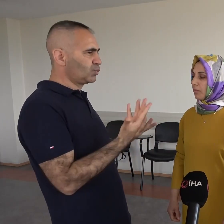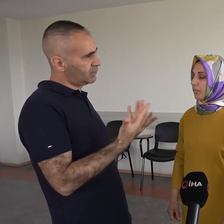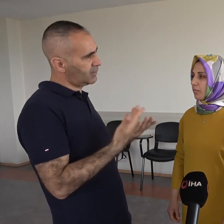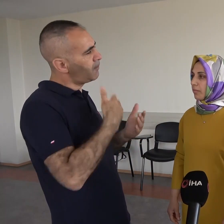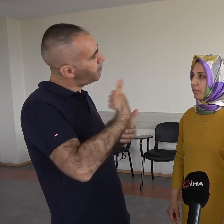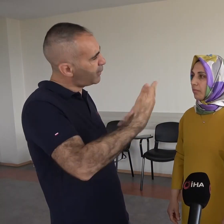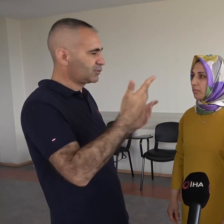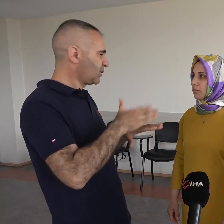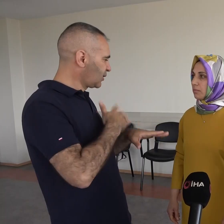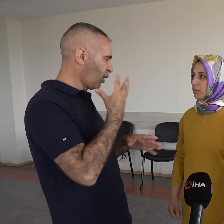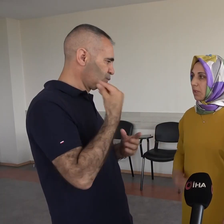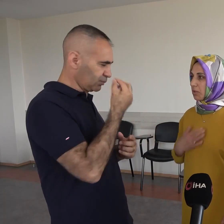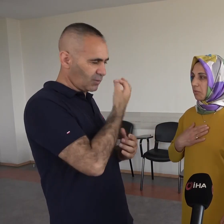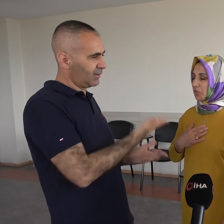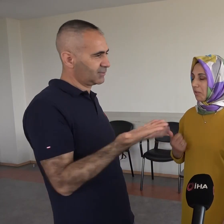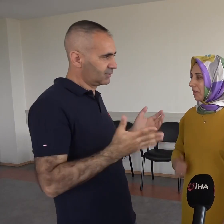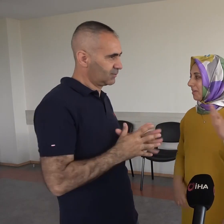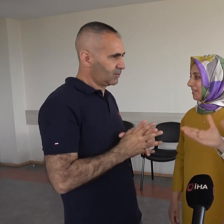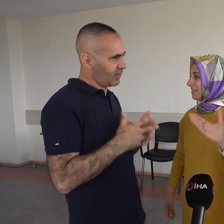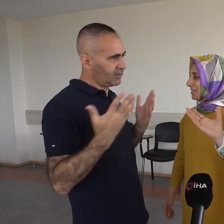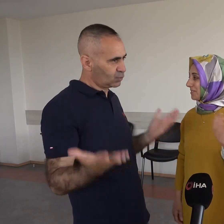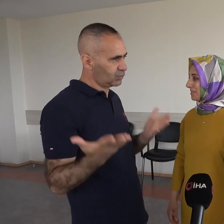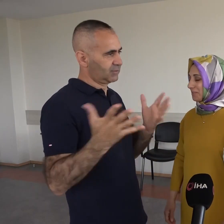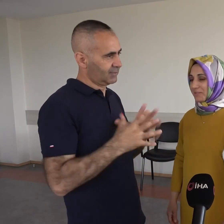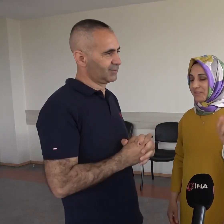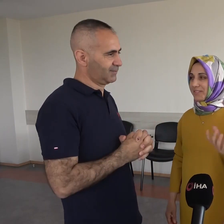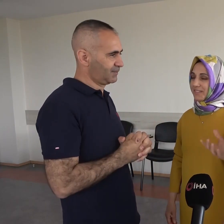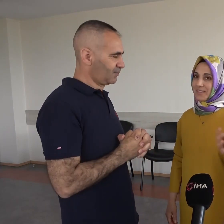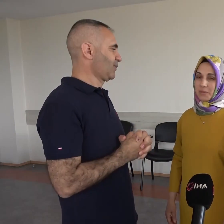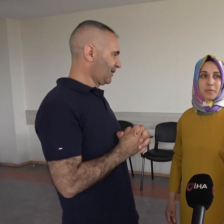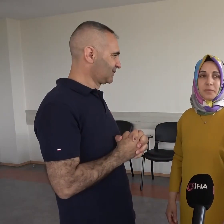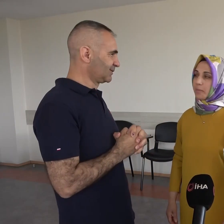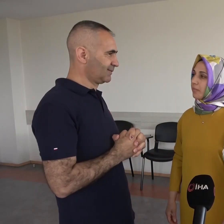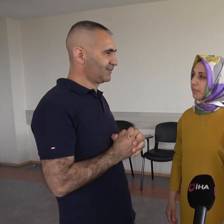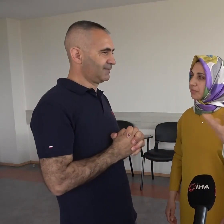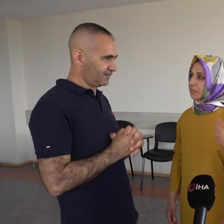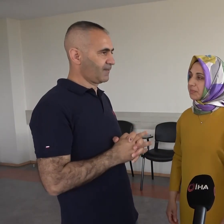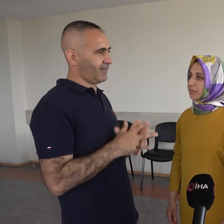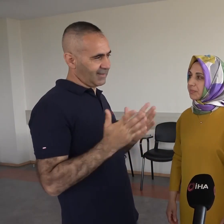diyor. Yapacağım inşallah. Boşarlar diyor. Onlar kadri ablasına koronunlar diliyormuş.